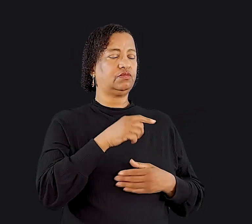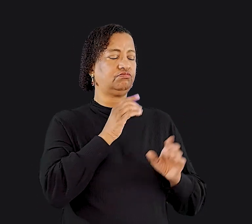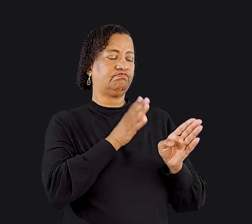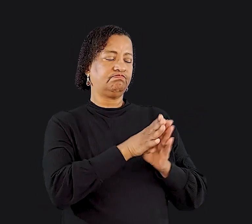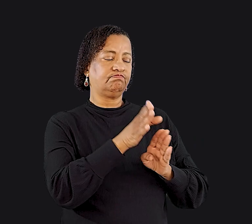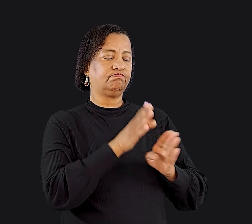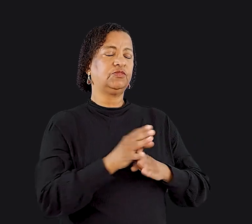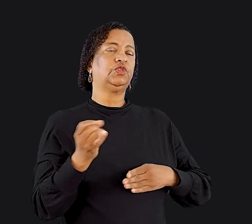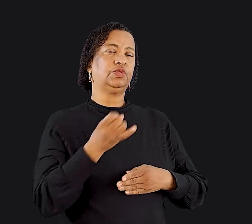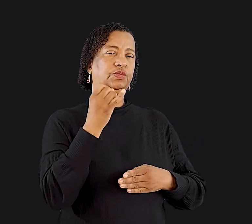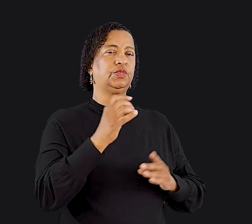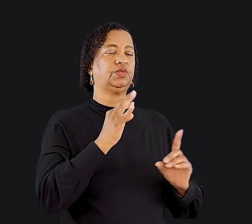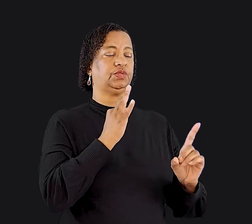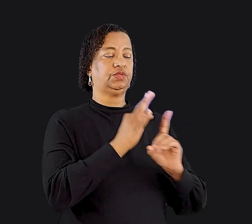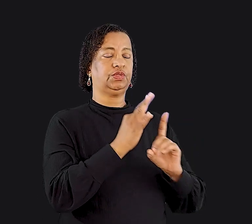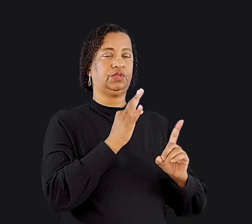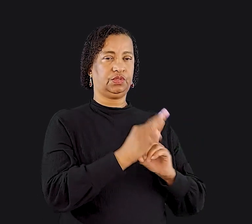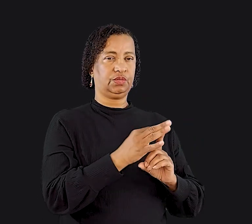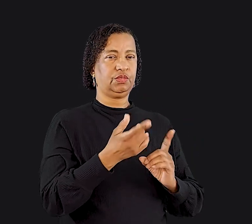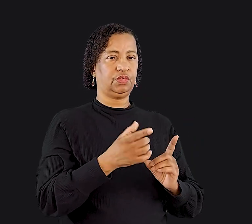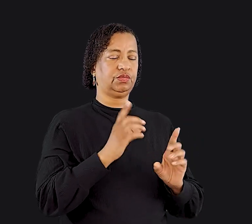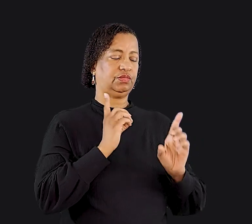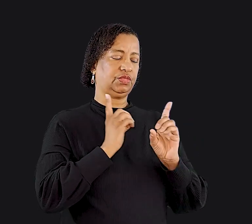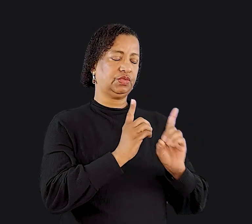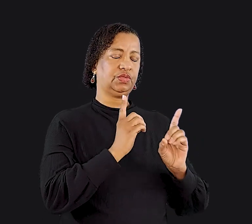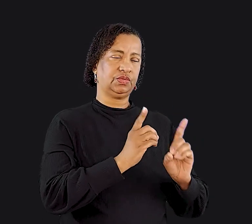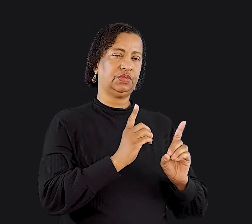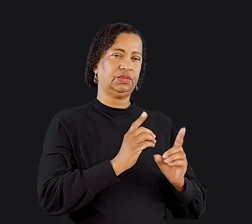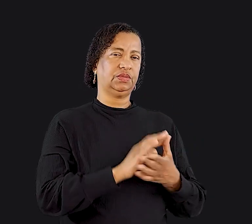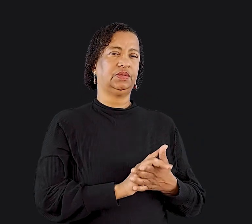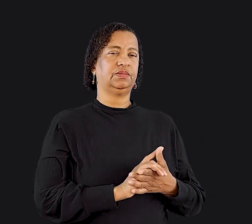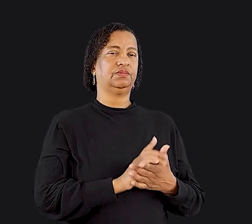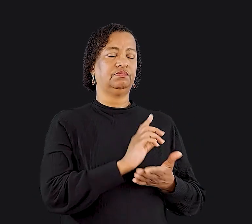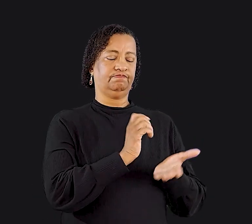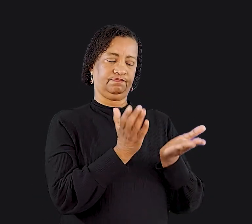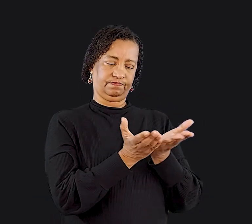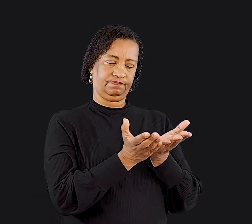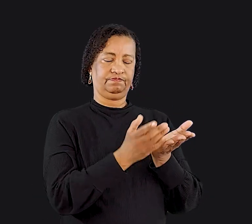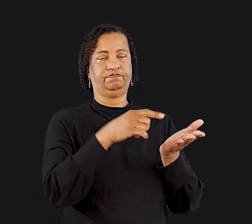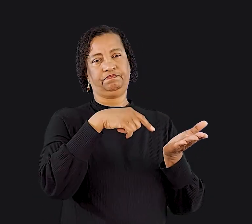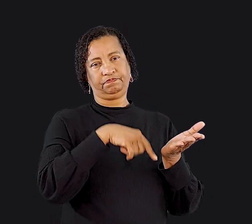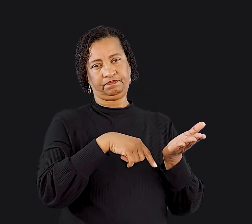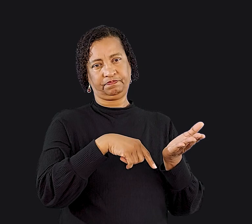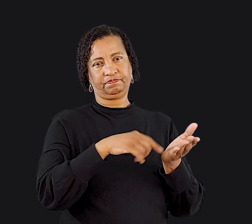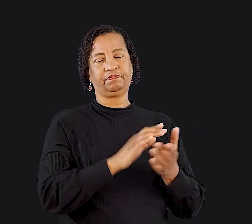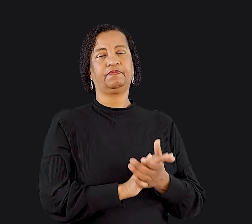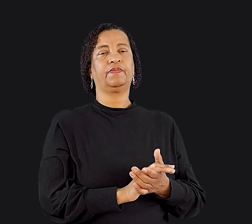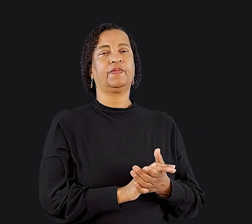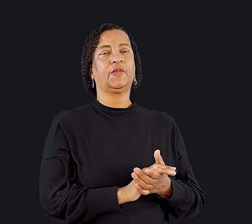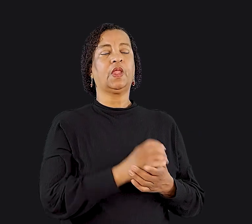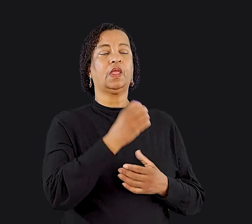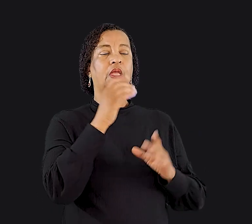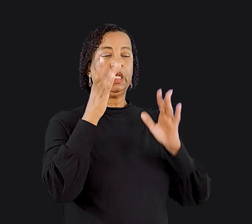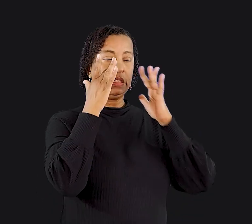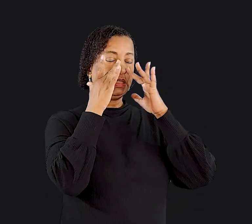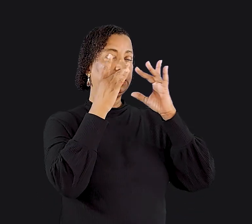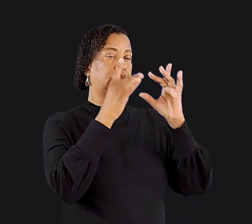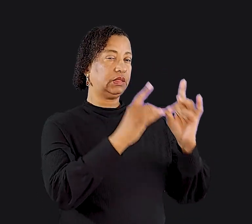precioso conselho a Timóteo com relação às doutrinas, ou seja, às Escrituras. Atente